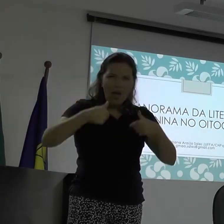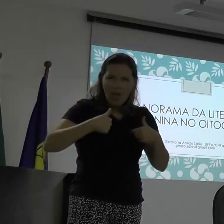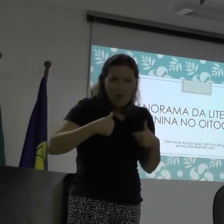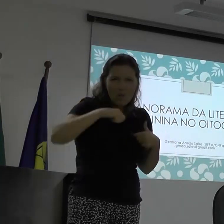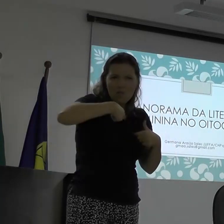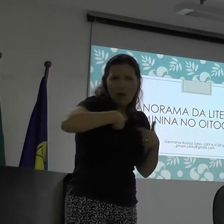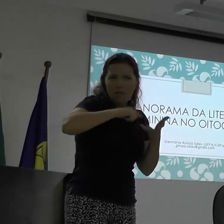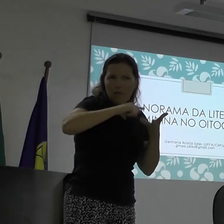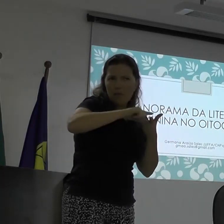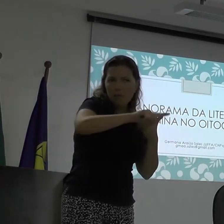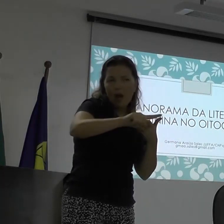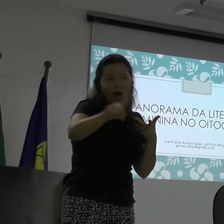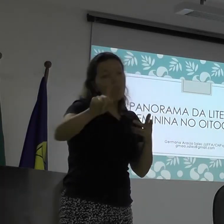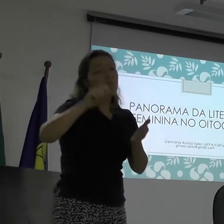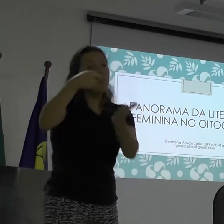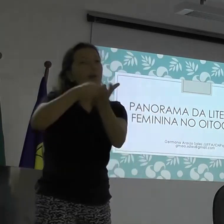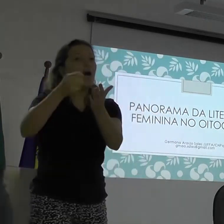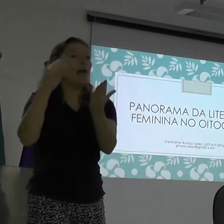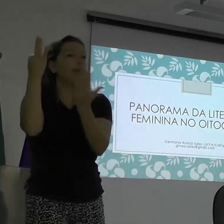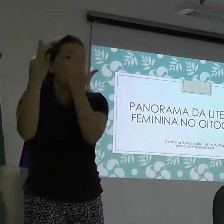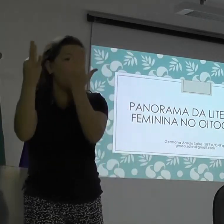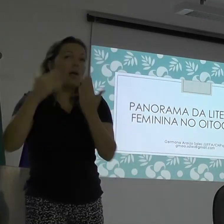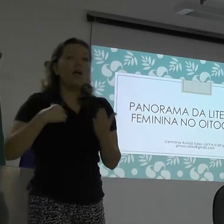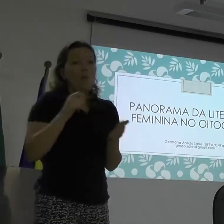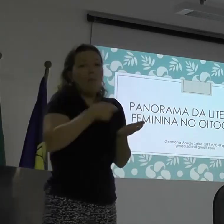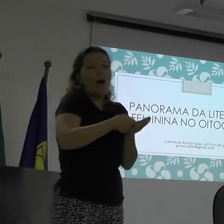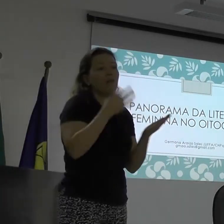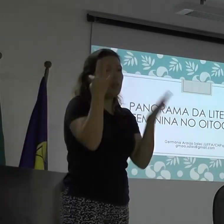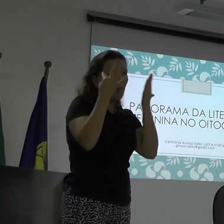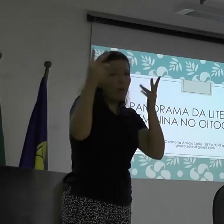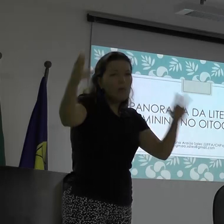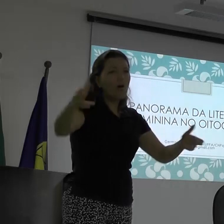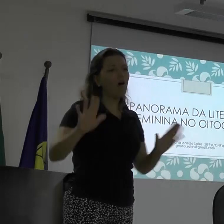Que pague a terapia como eu pago.